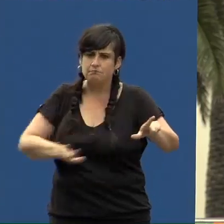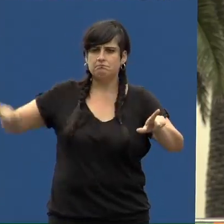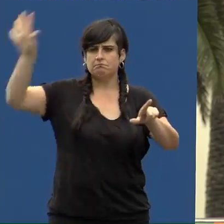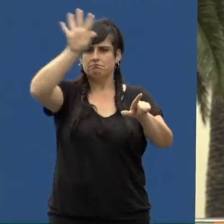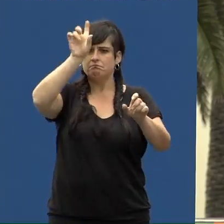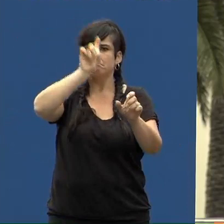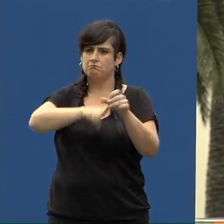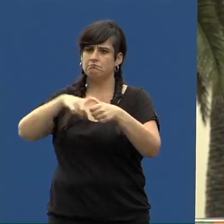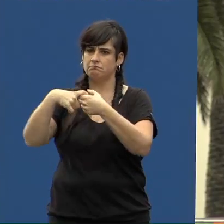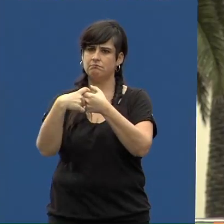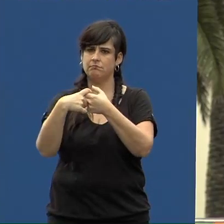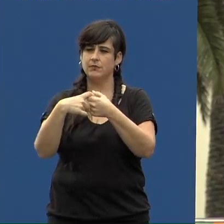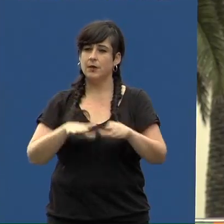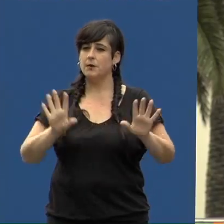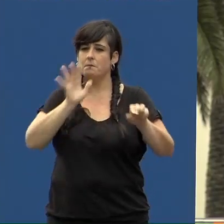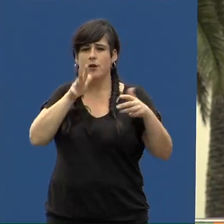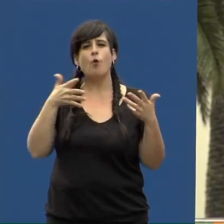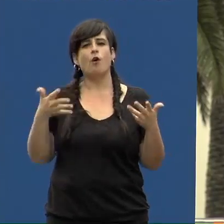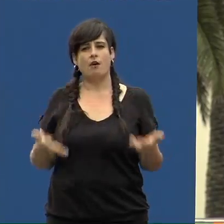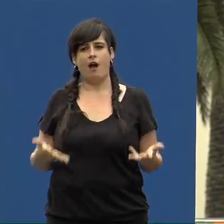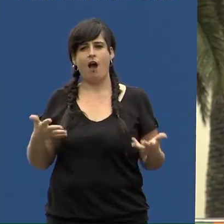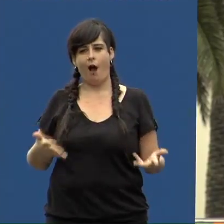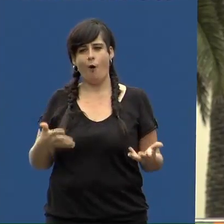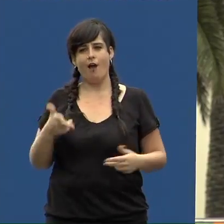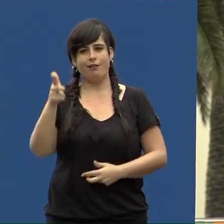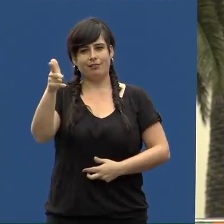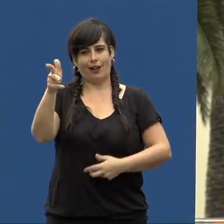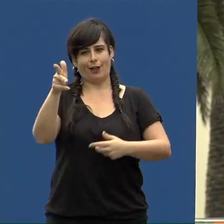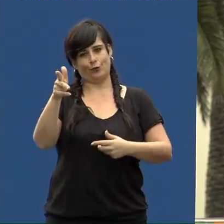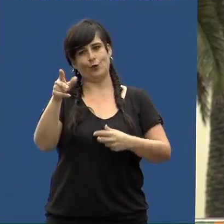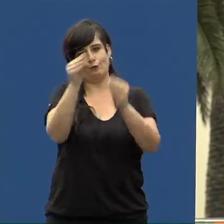hecho, pero que ahora tiene que serlo también de derecho.